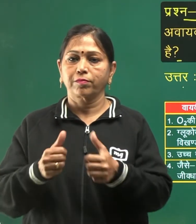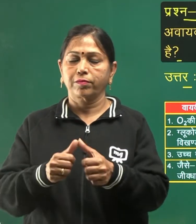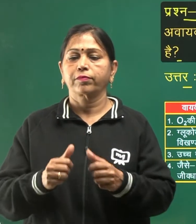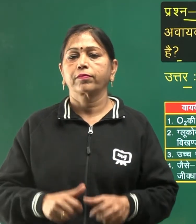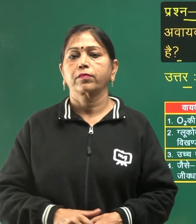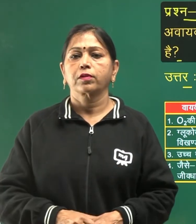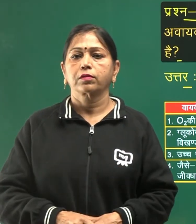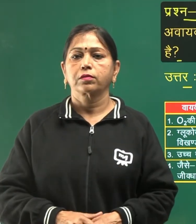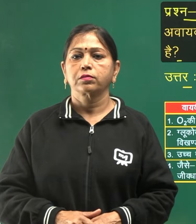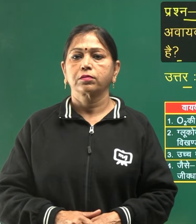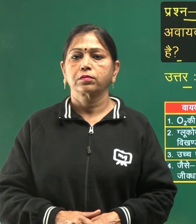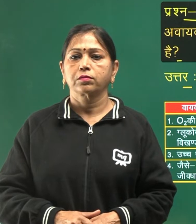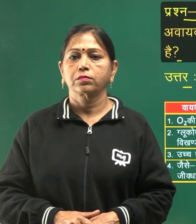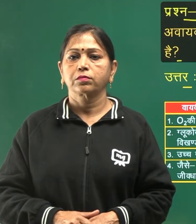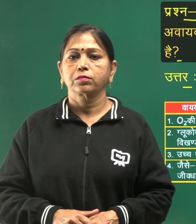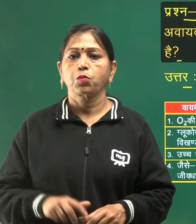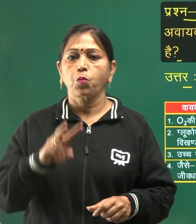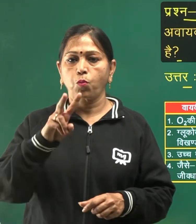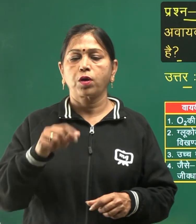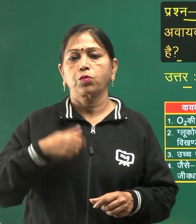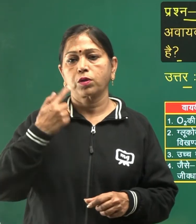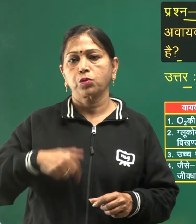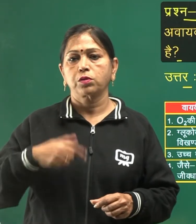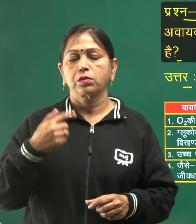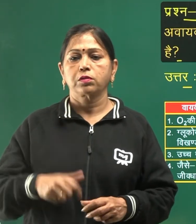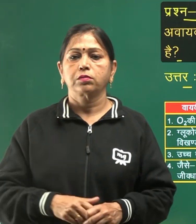उत्तर, वायवीय श्वसन